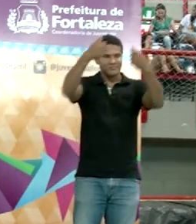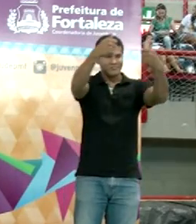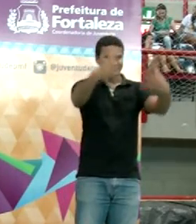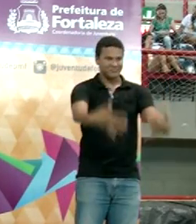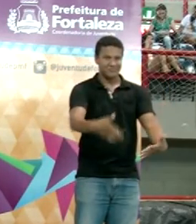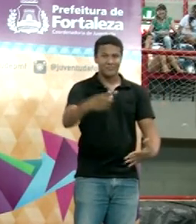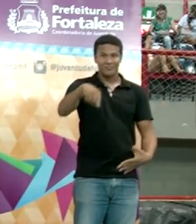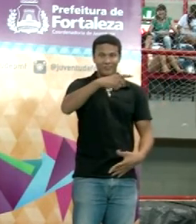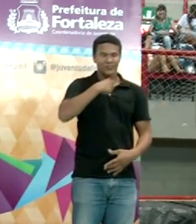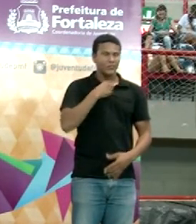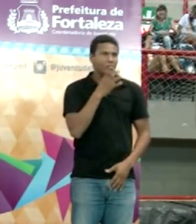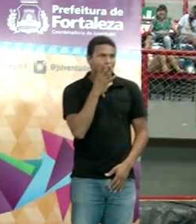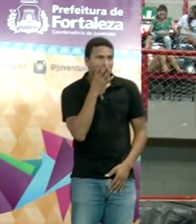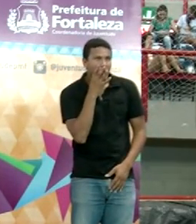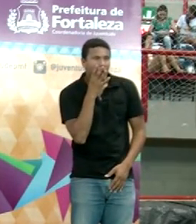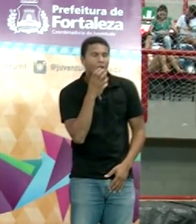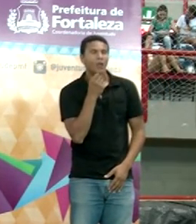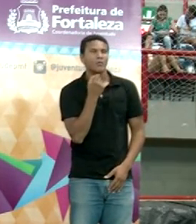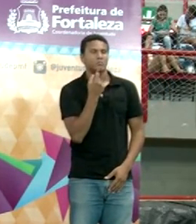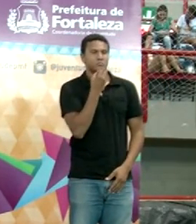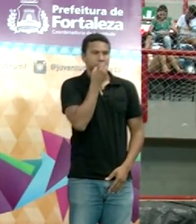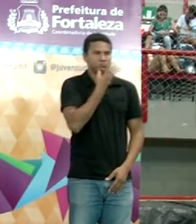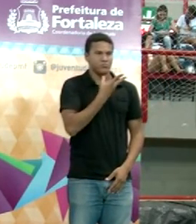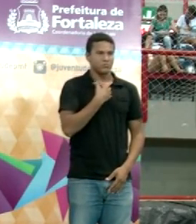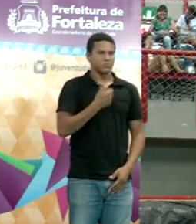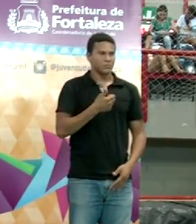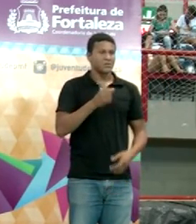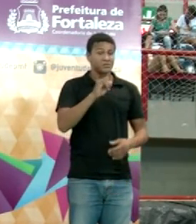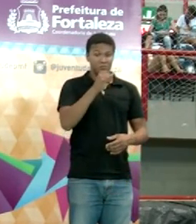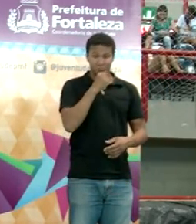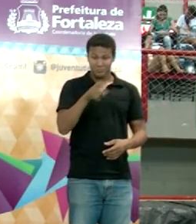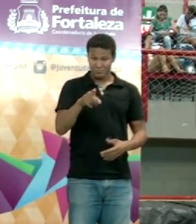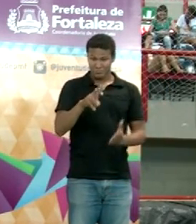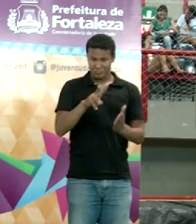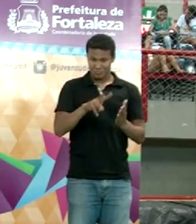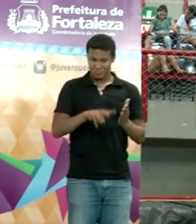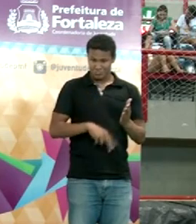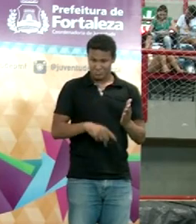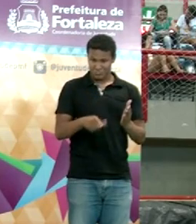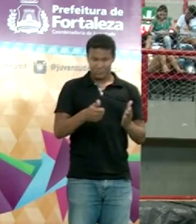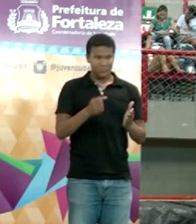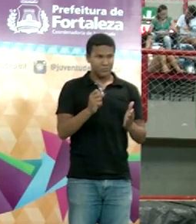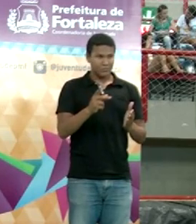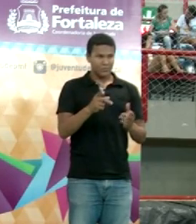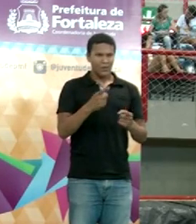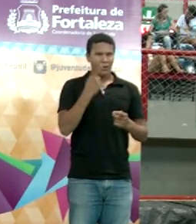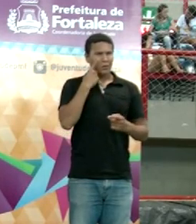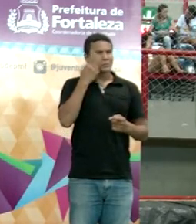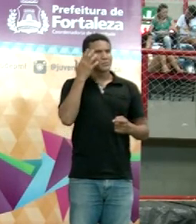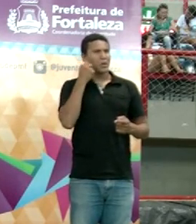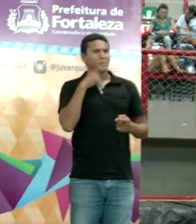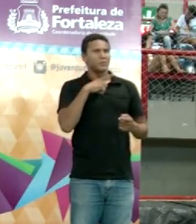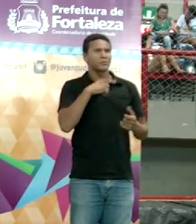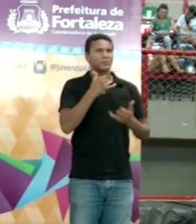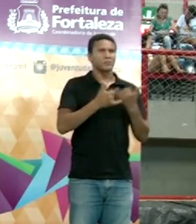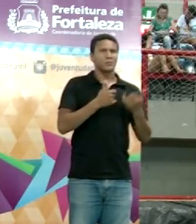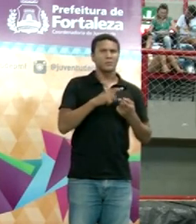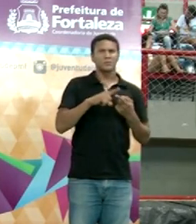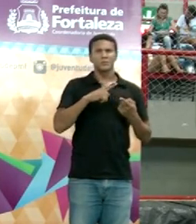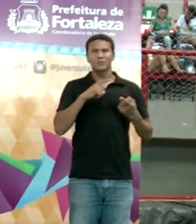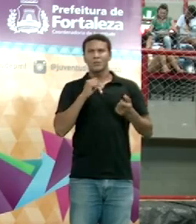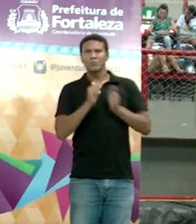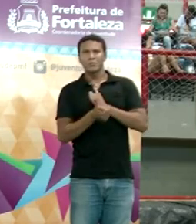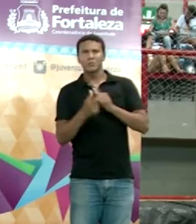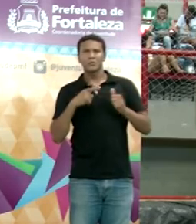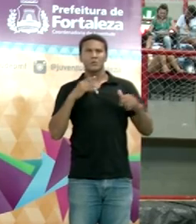Se você pegasse uma questão dessa sem ouvir o que nós conversamos aqui hoje, você sabe que existe jogo, que existe brincadeira, que existe